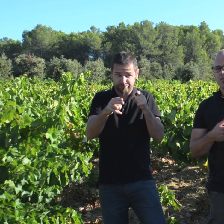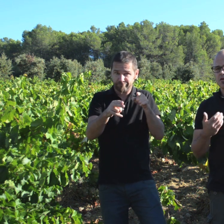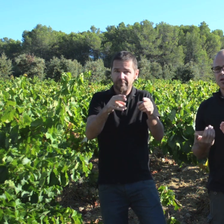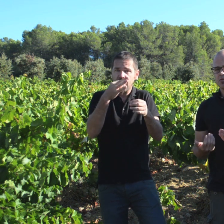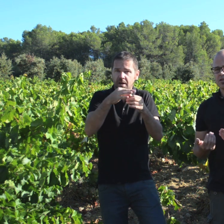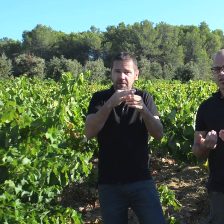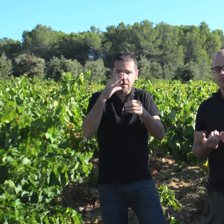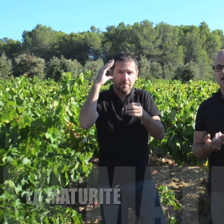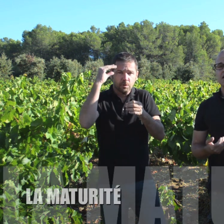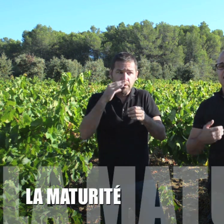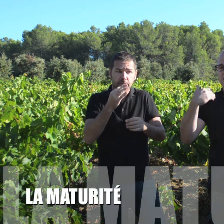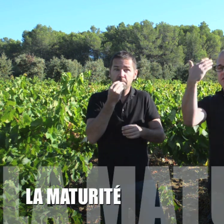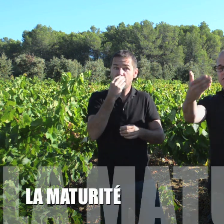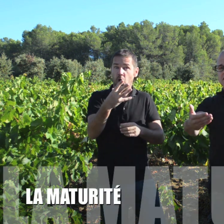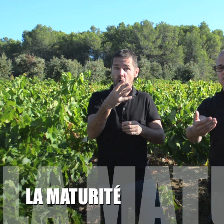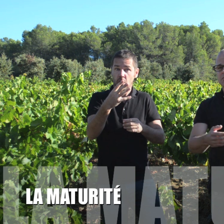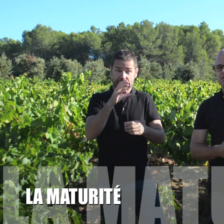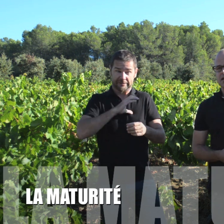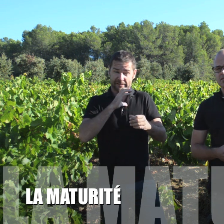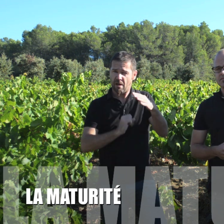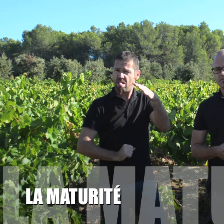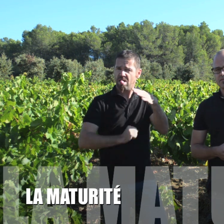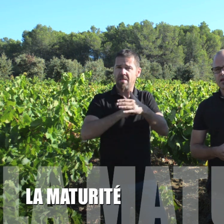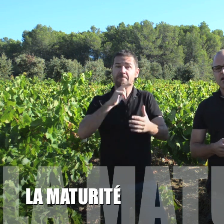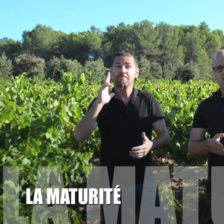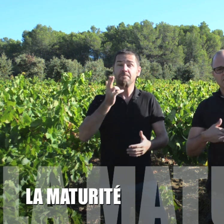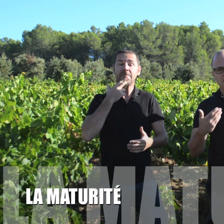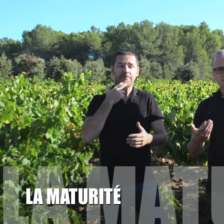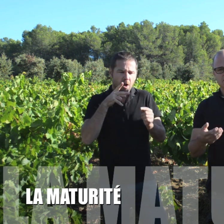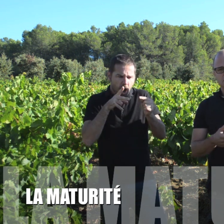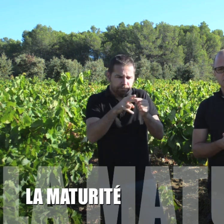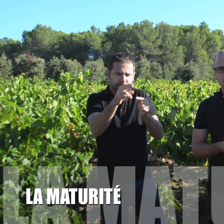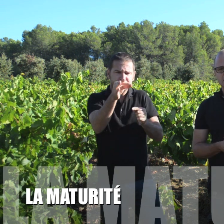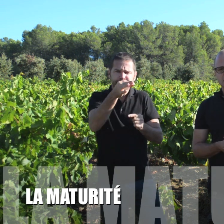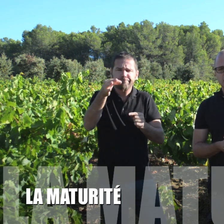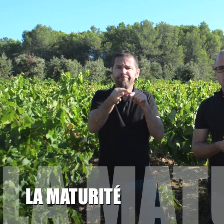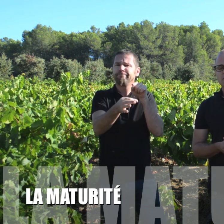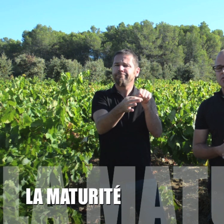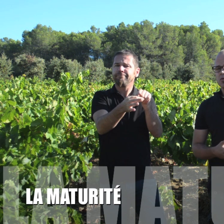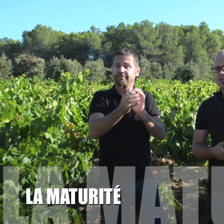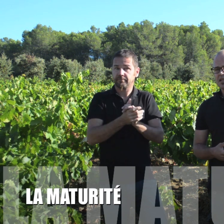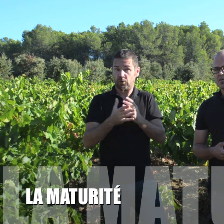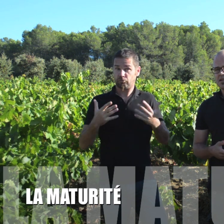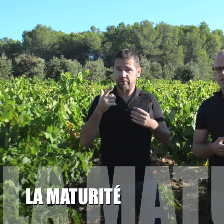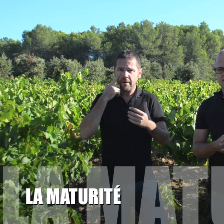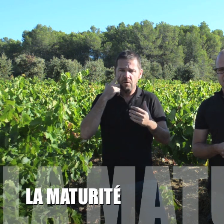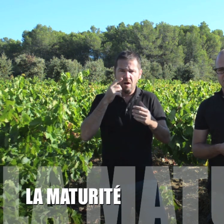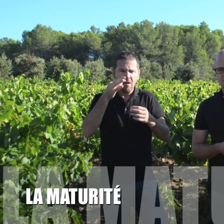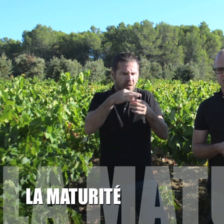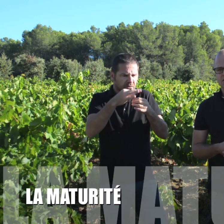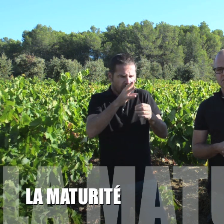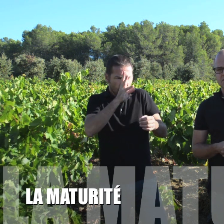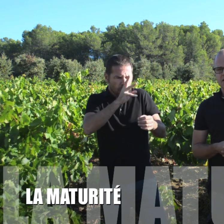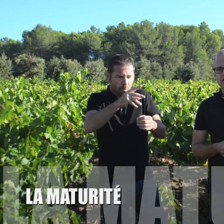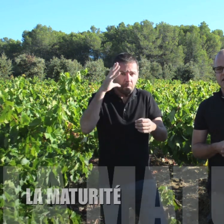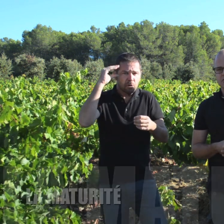la maturité optimale. On va voir avec vous aujourd'hui comment on peut déterminer cette maturité optimale et aussi